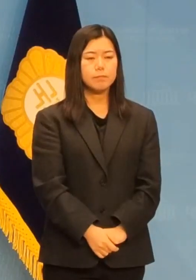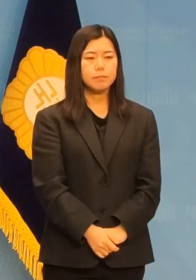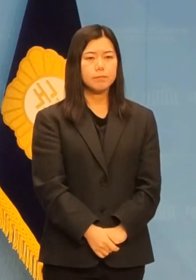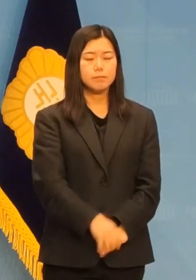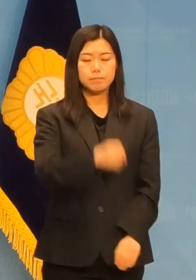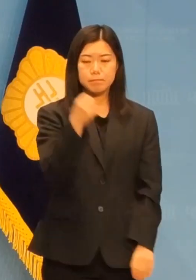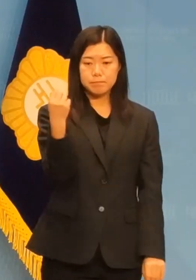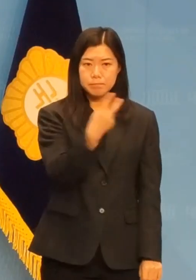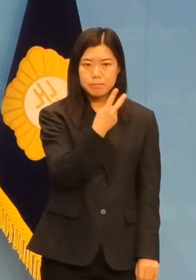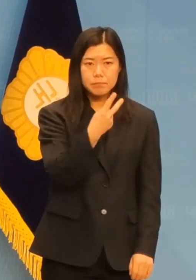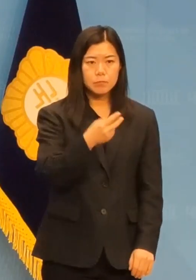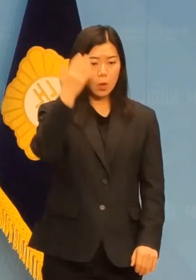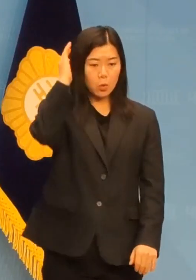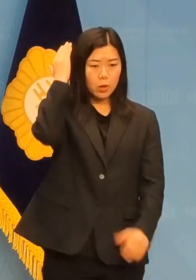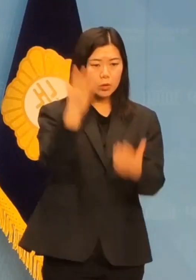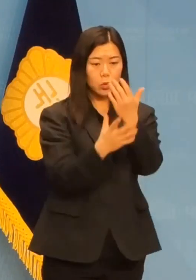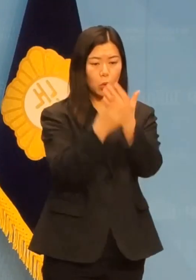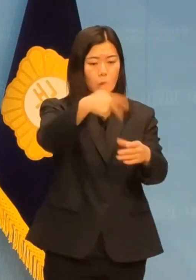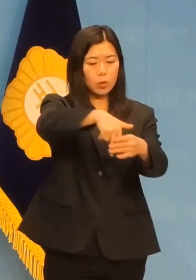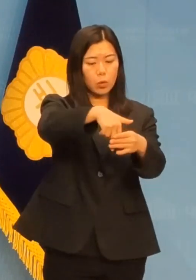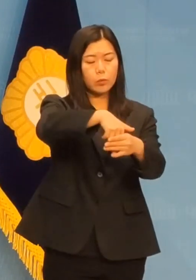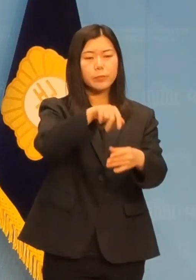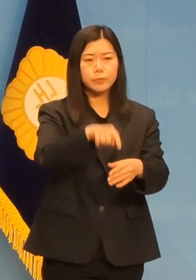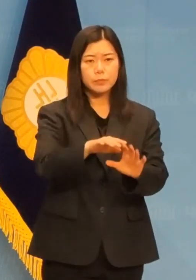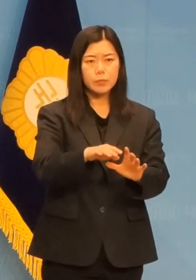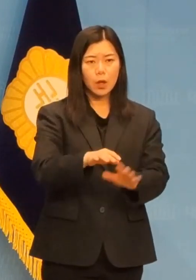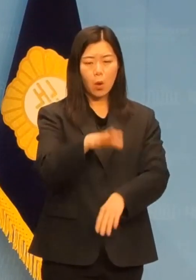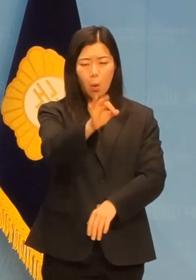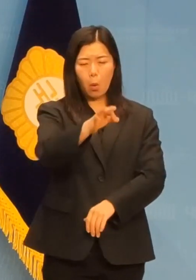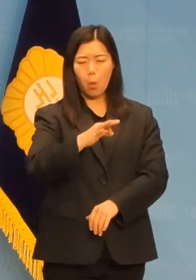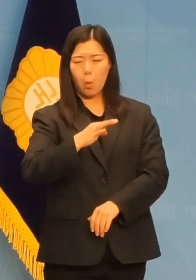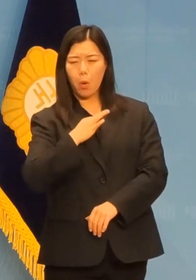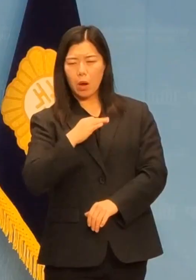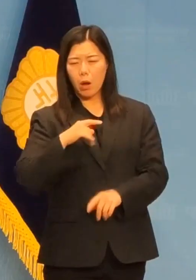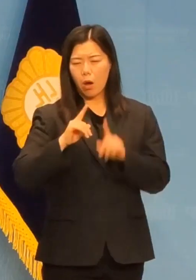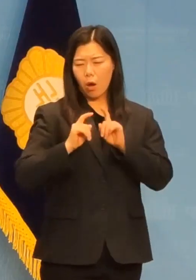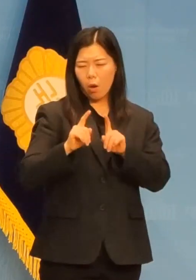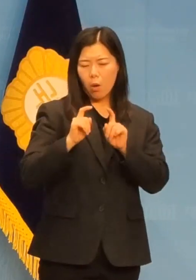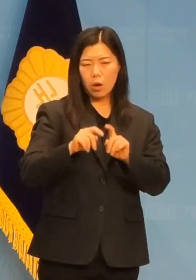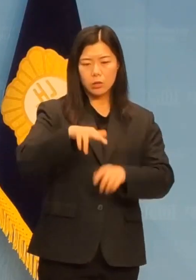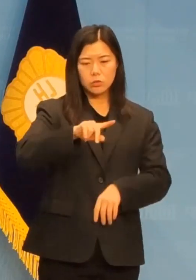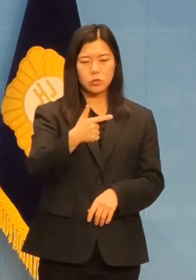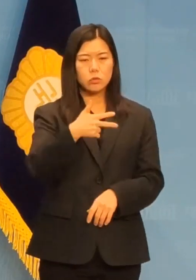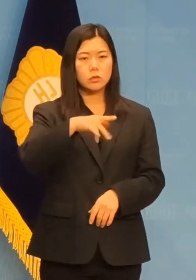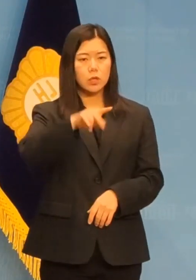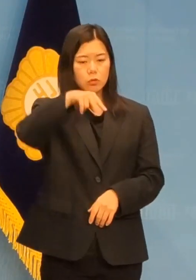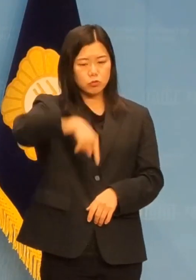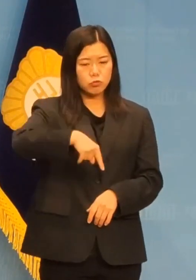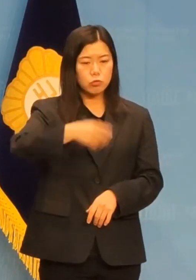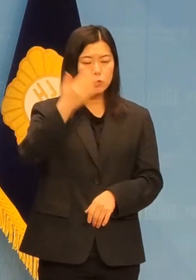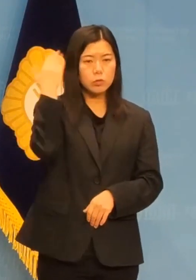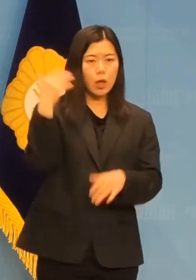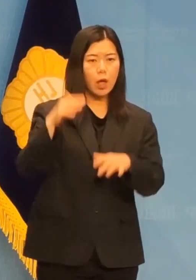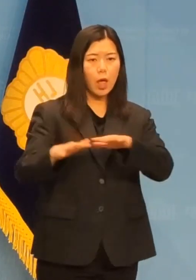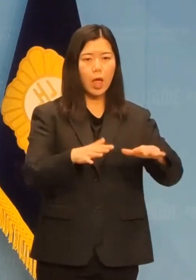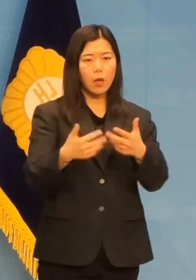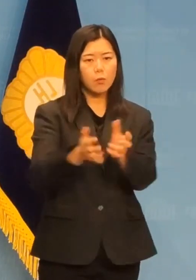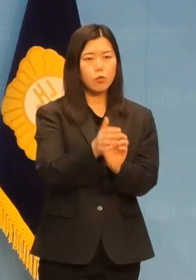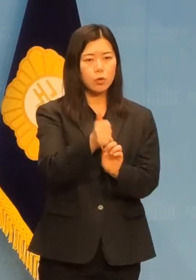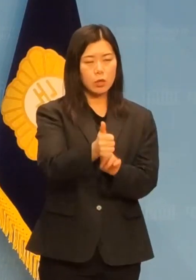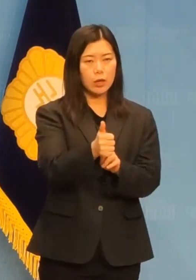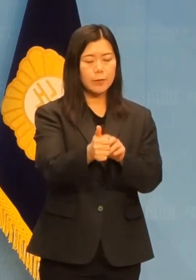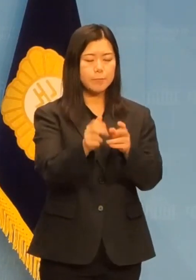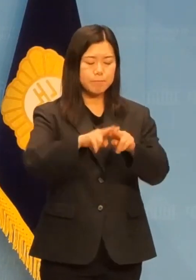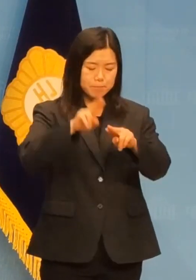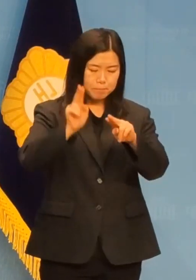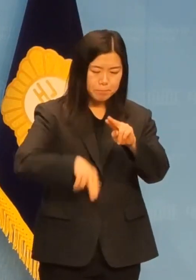무엇보다 최근 통일교로부터 금품수수 의혹을 받고 있는 전재수 해양수산부 장관의 사의를 표명하는